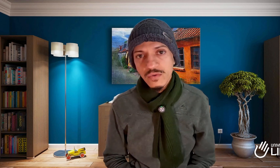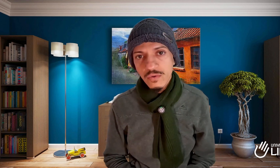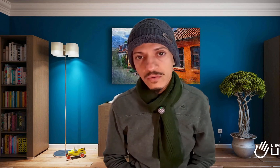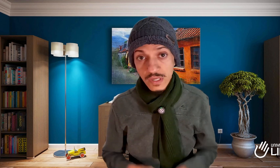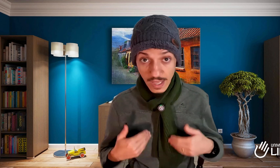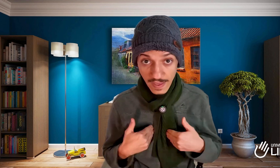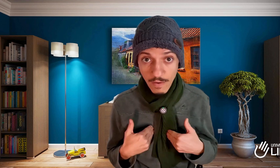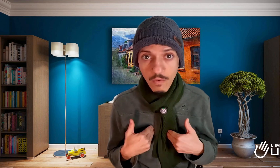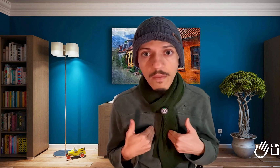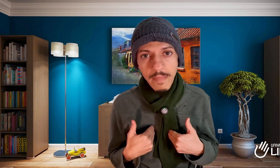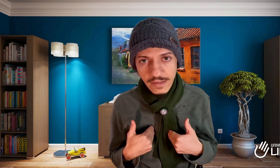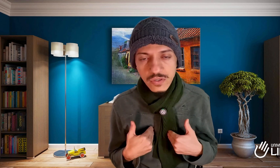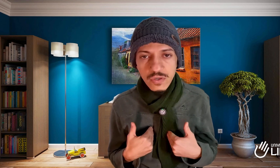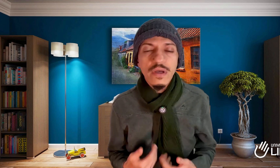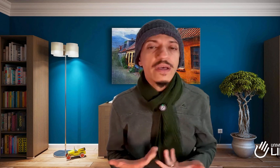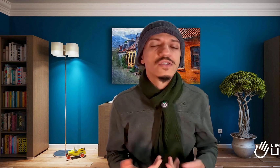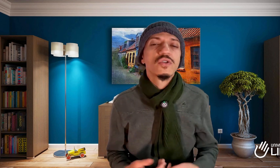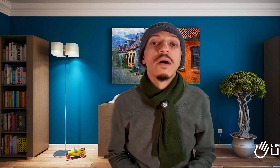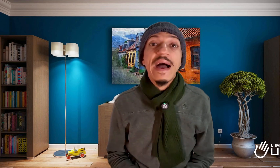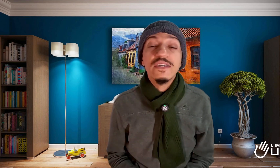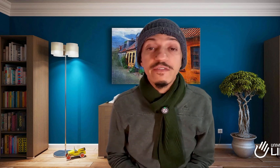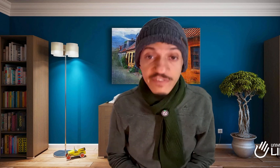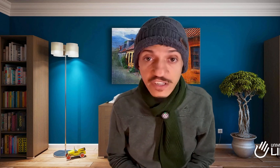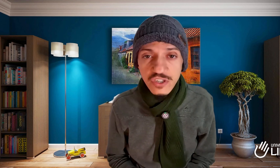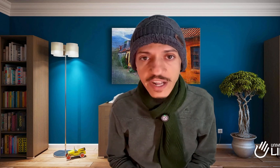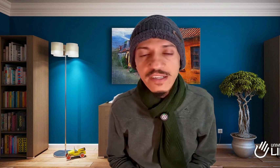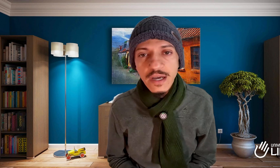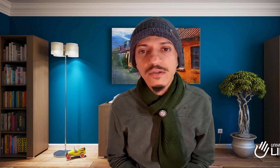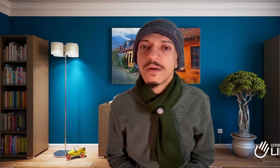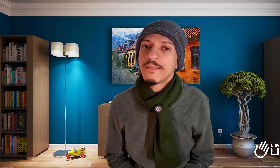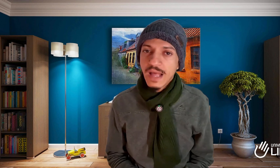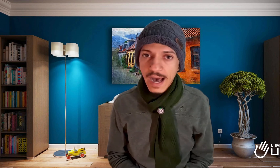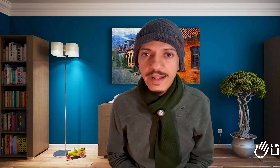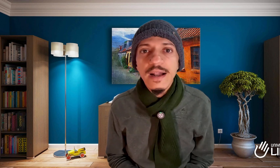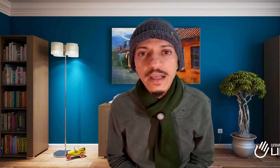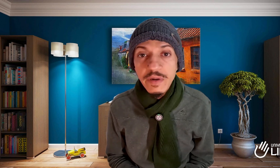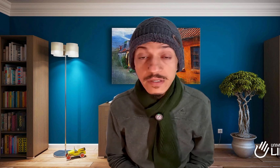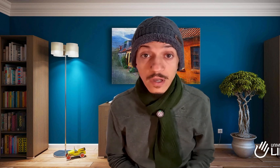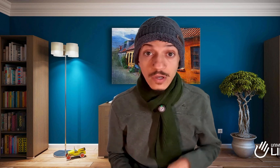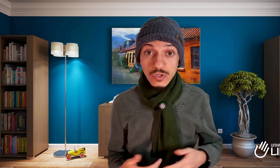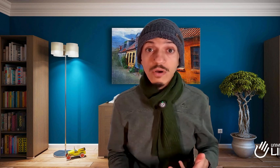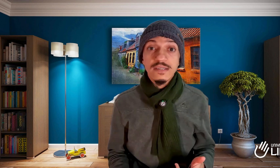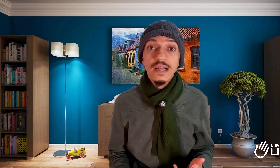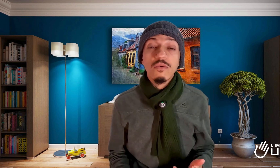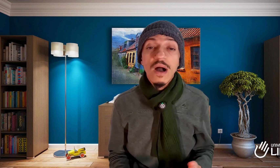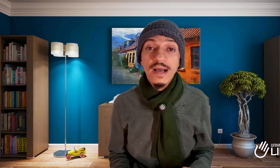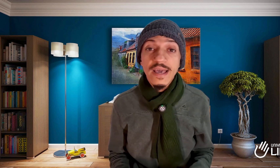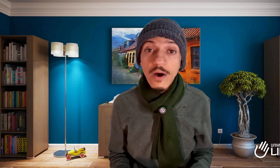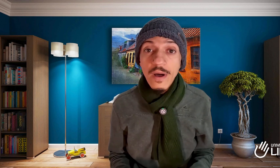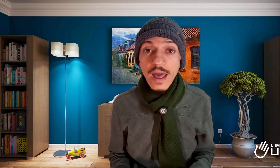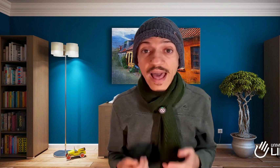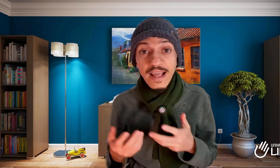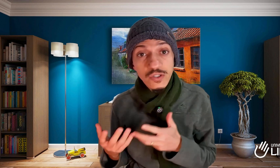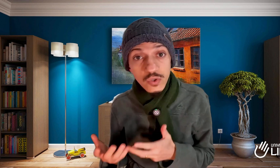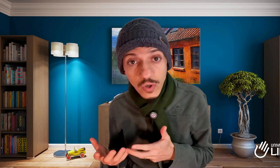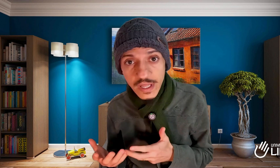surdos. Eu, Madison, estou há mais de 23 anos na área da Libras, sou casado com a Raquel, ela é surda,